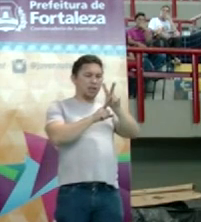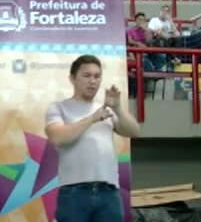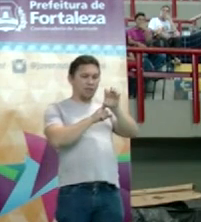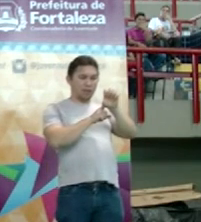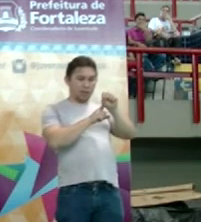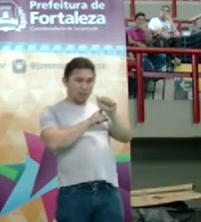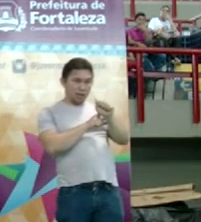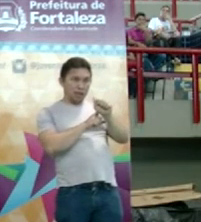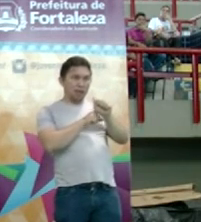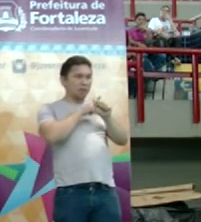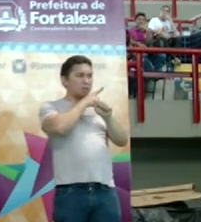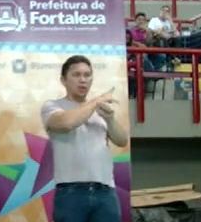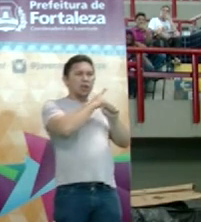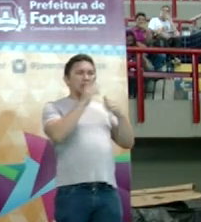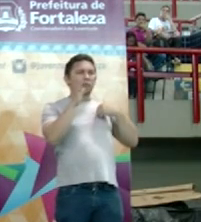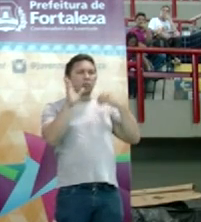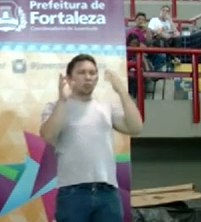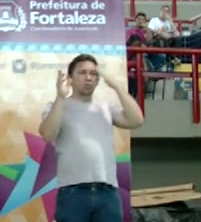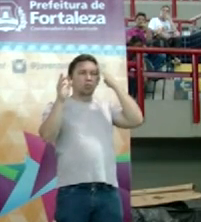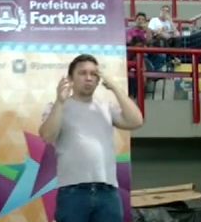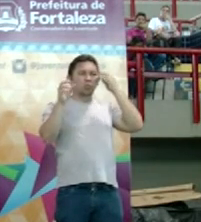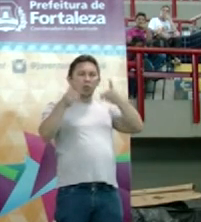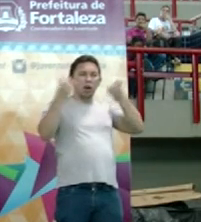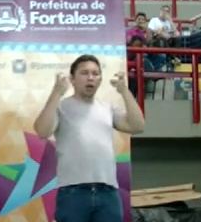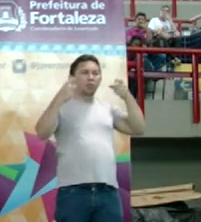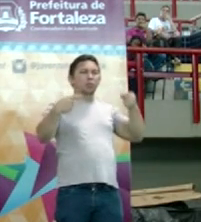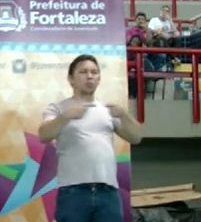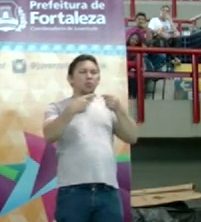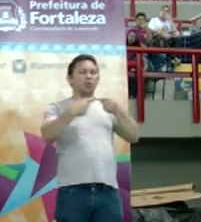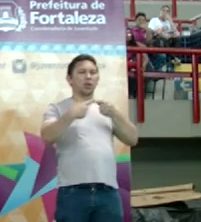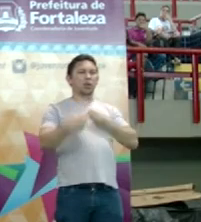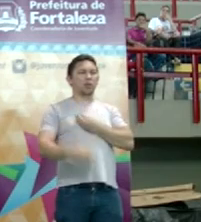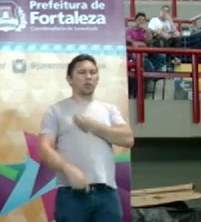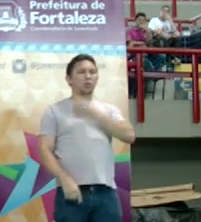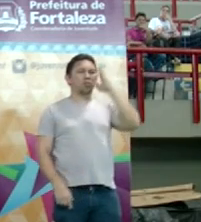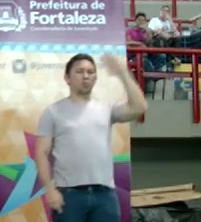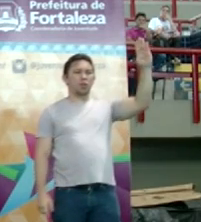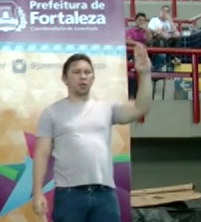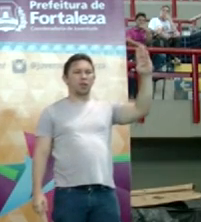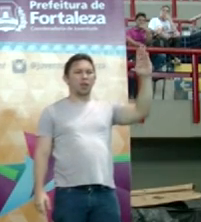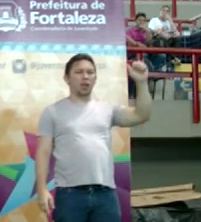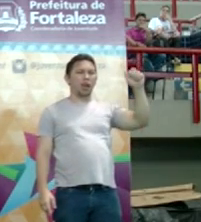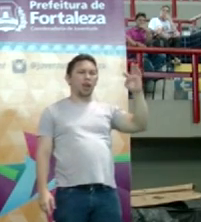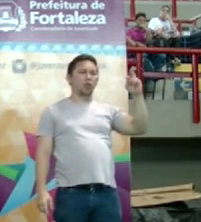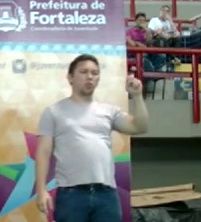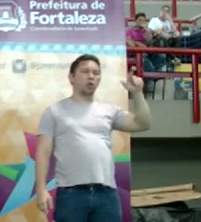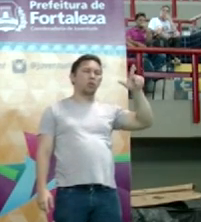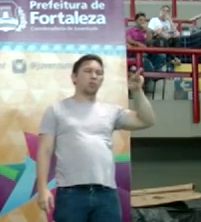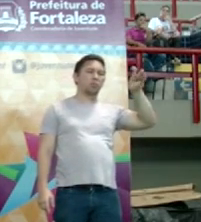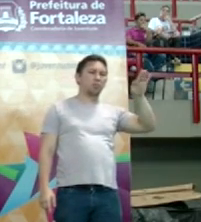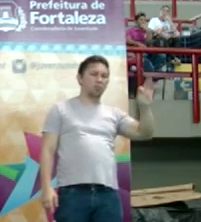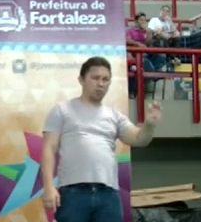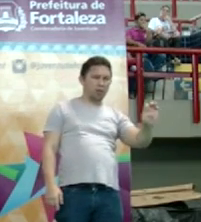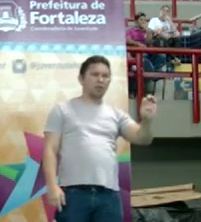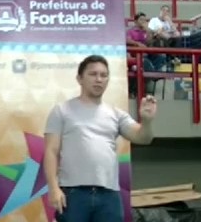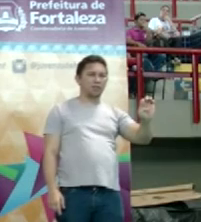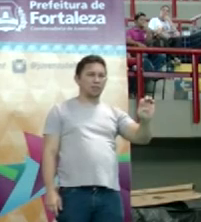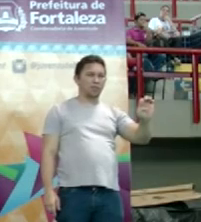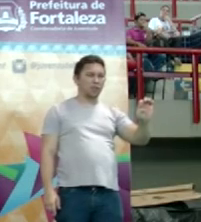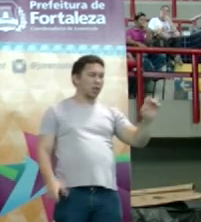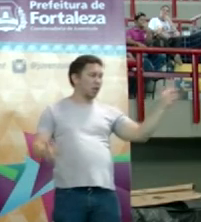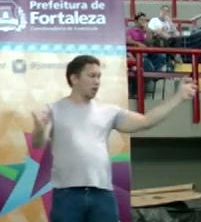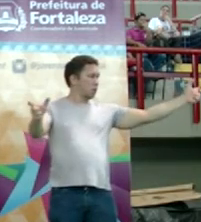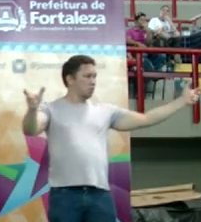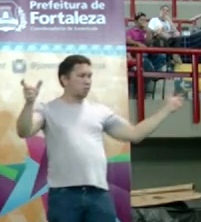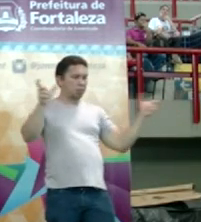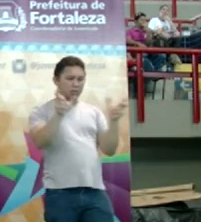terá dúvida nenhuma de que é atualmente. Quando eu digo atravessa, é presente.